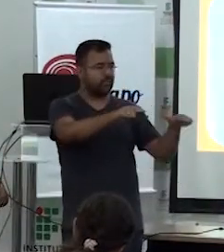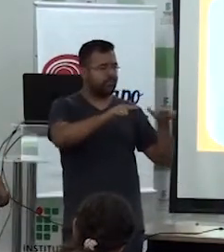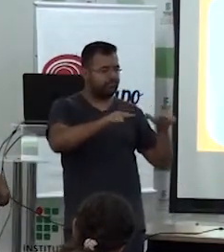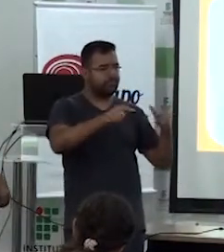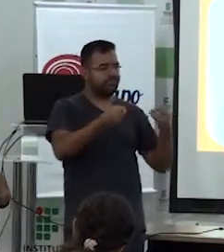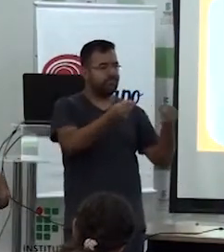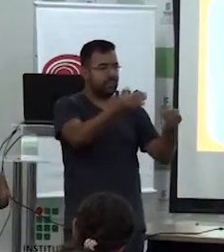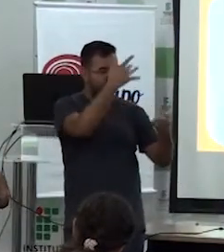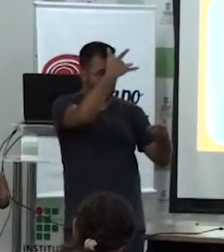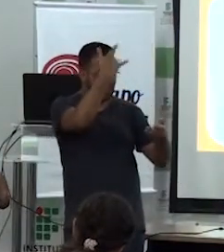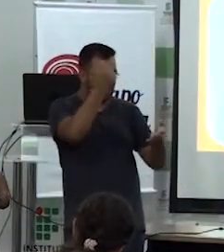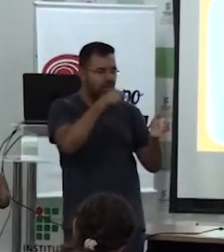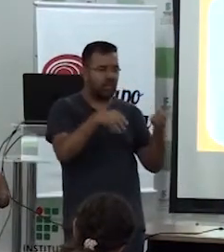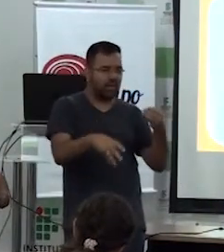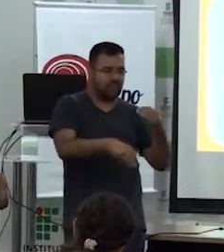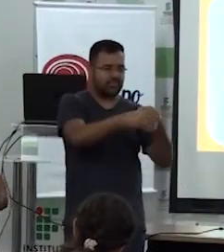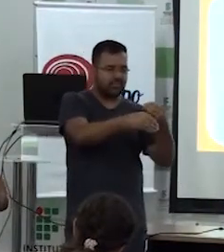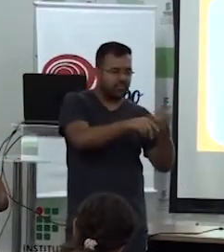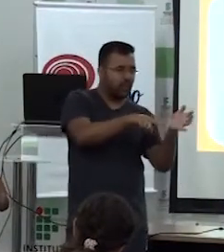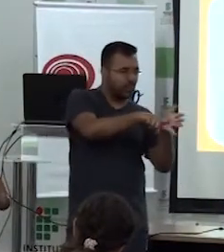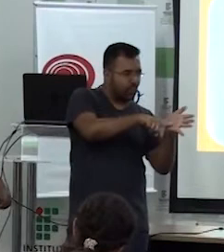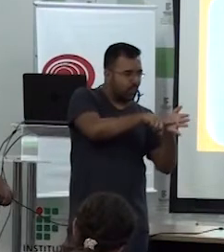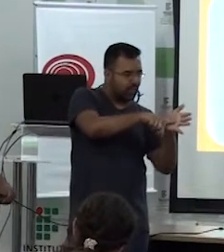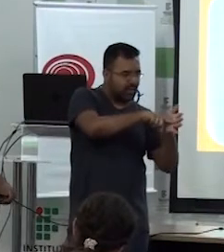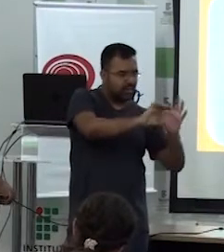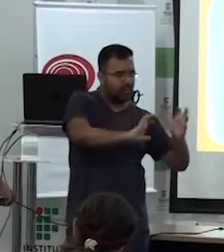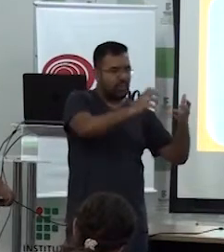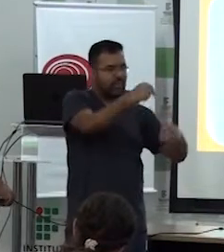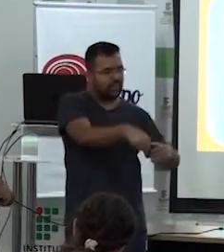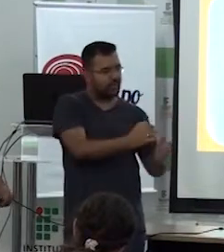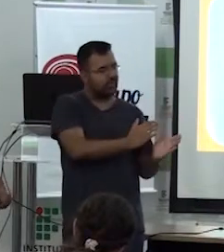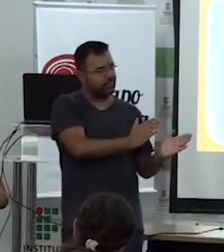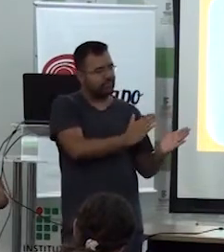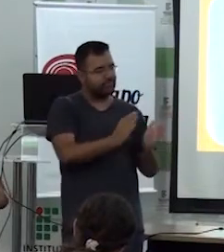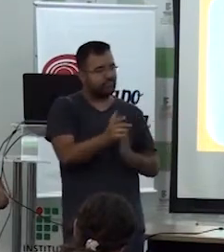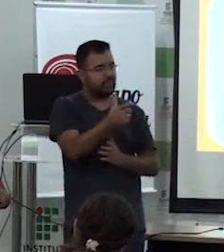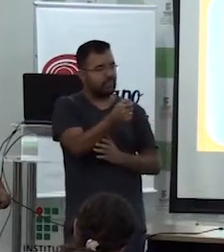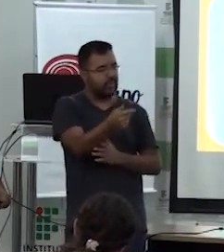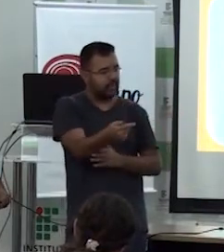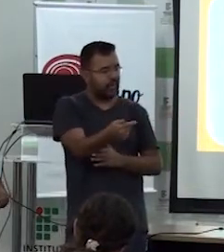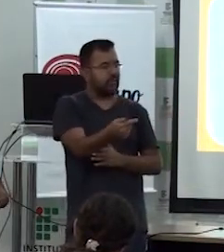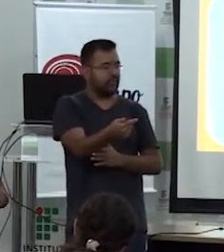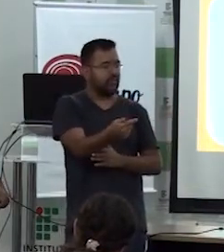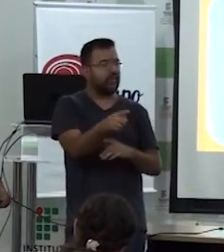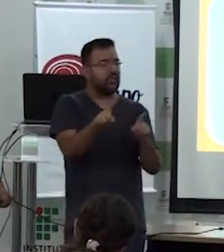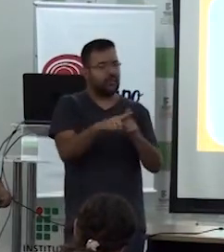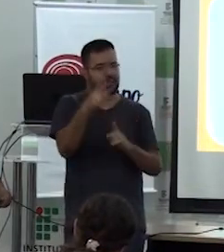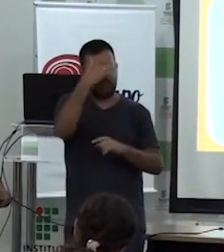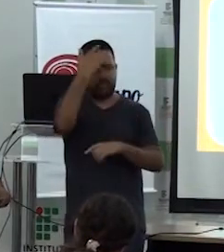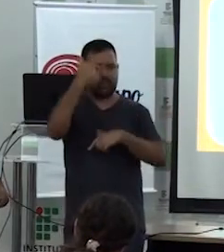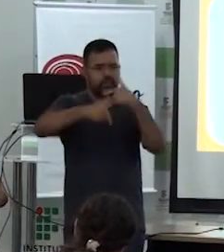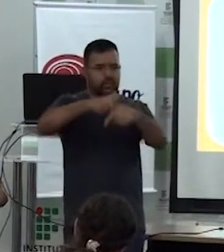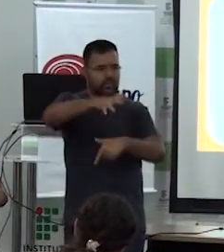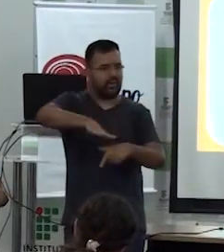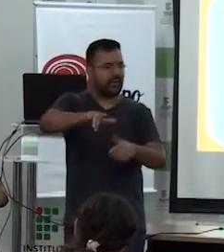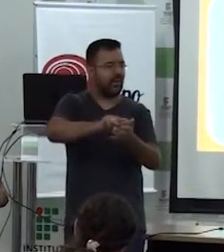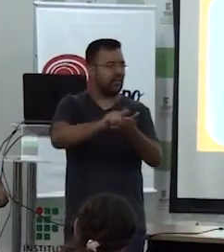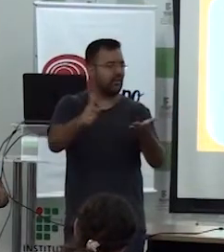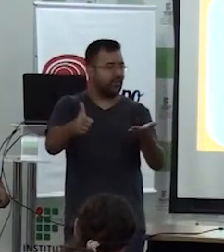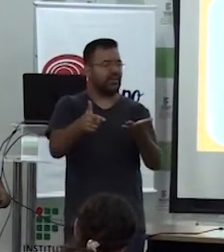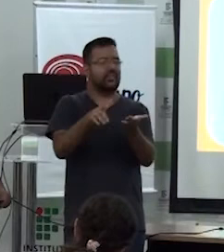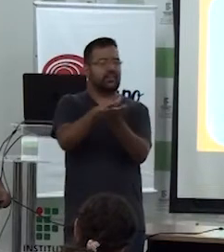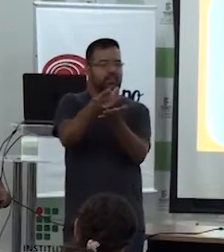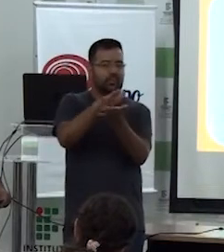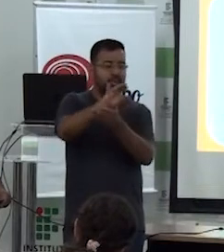desses eventos ao longo do ano. O pessoal do vídeo, o pessoal da CGPE e o pessoal também da área jornalística que fez as matérias do